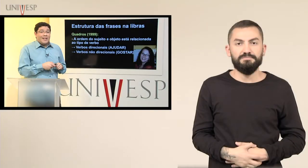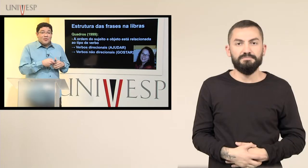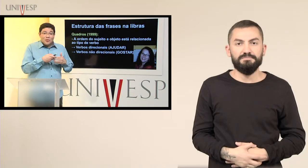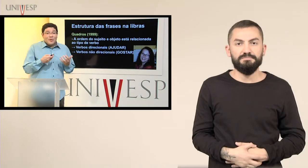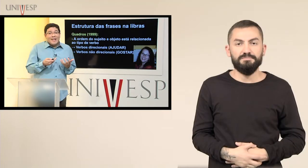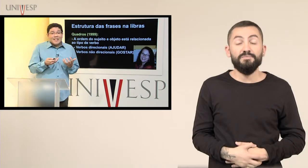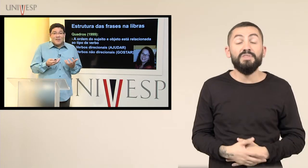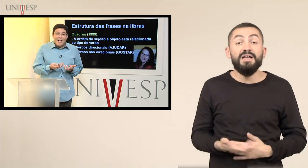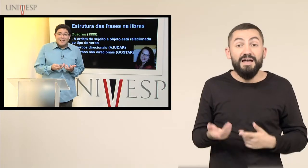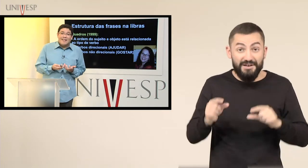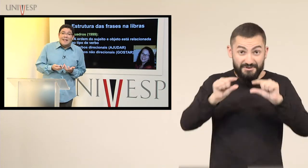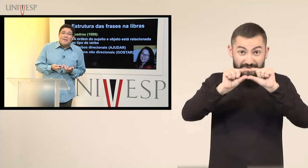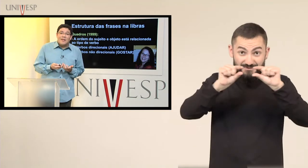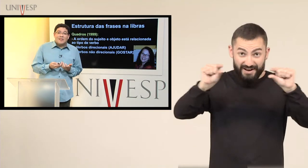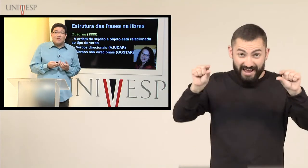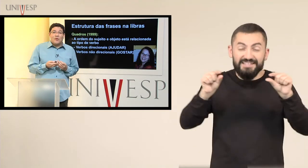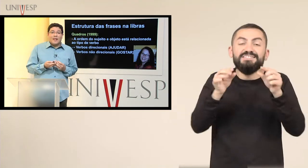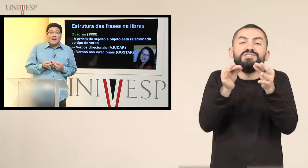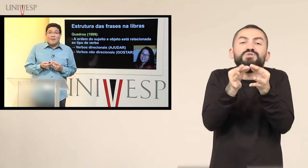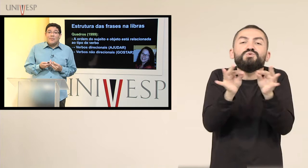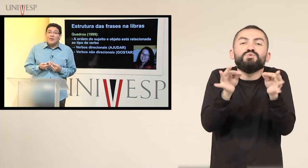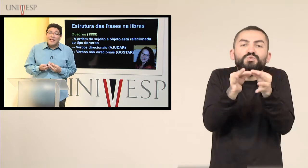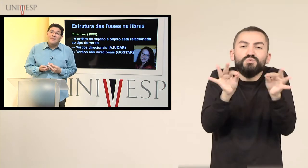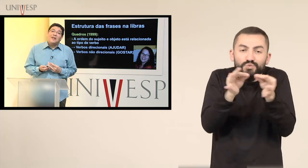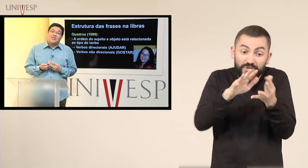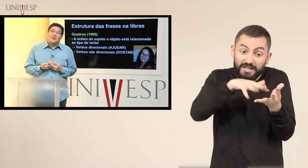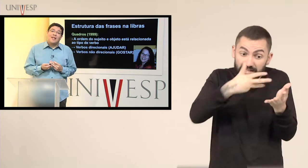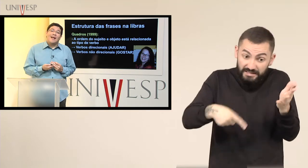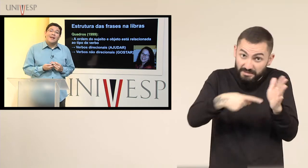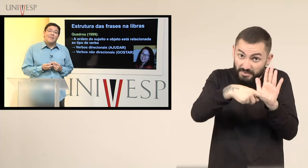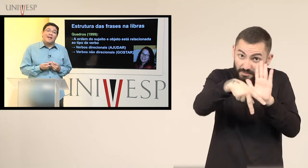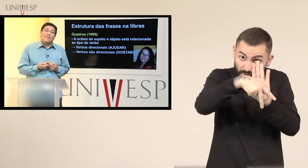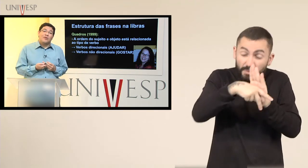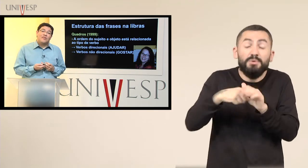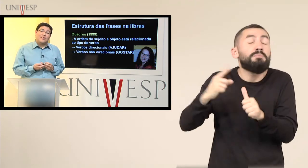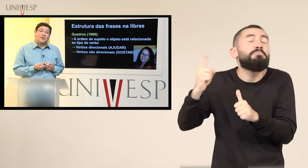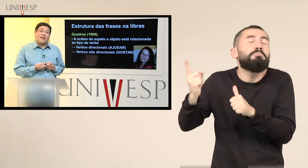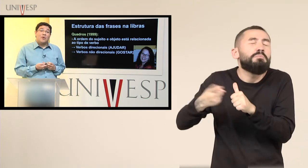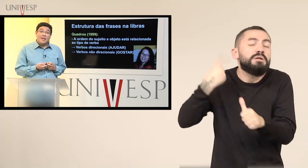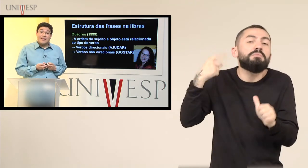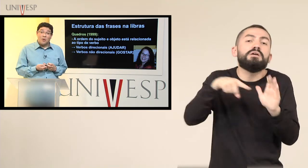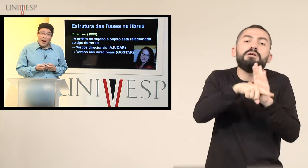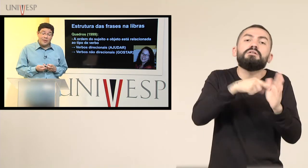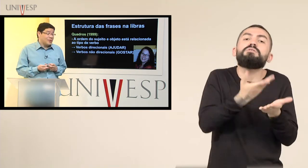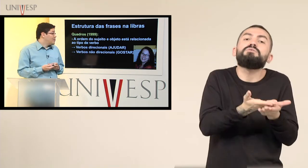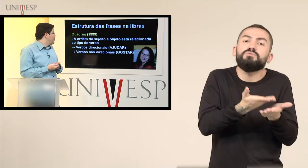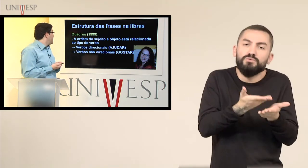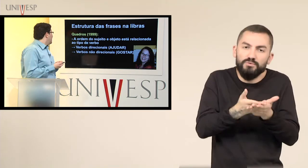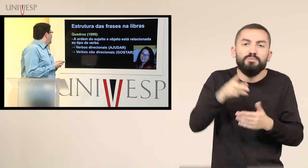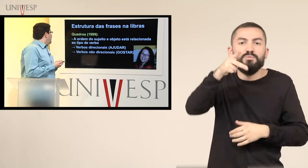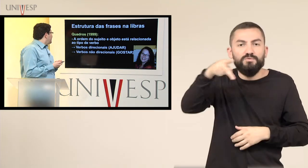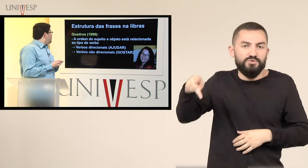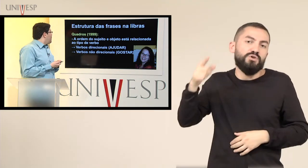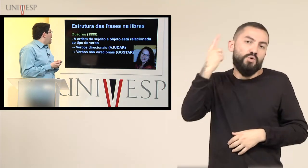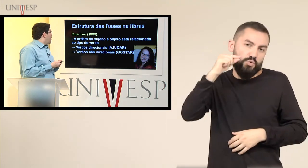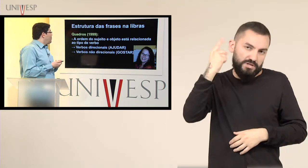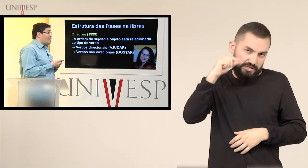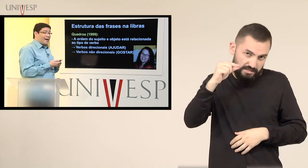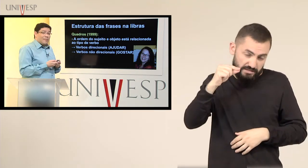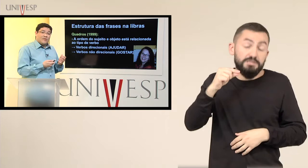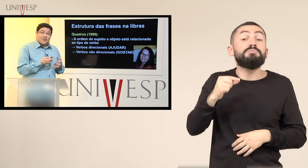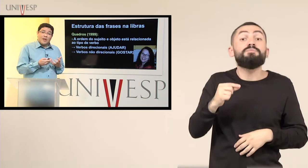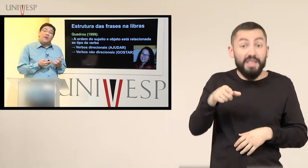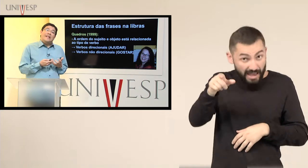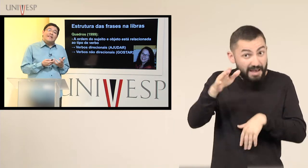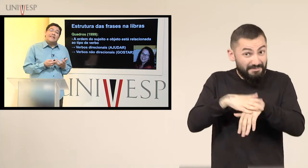A estrutura das frases da Libras foi pioneiramente estudada pela professora Ronice Quadros. Em seu trabalho,